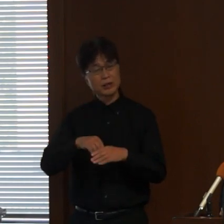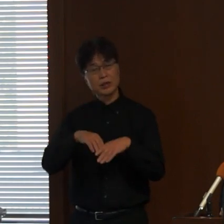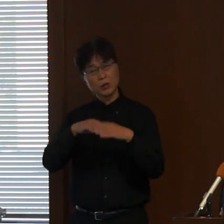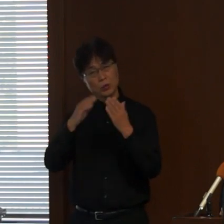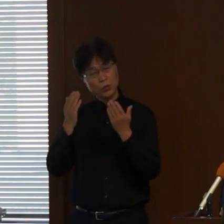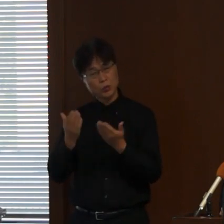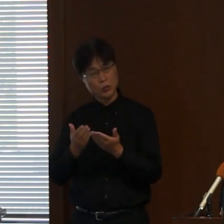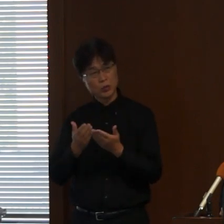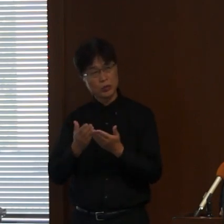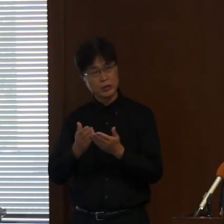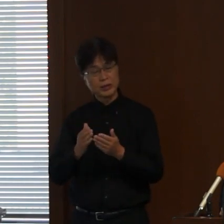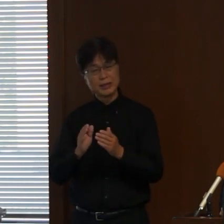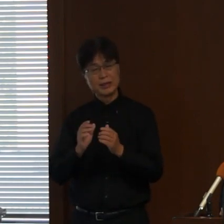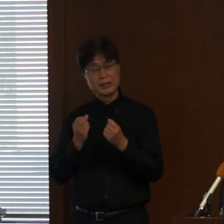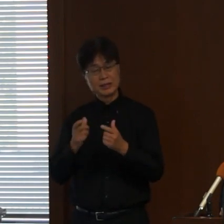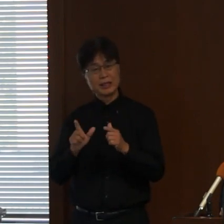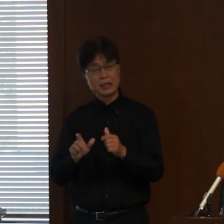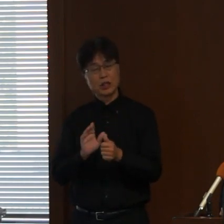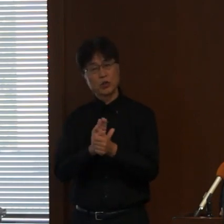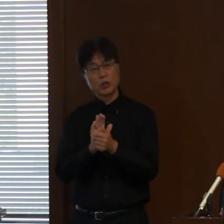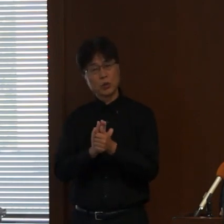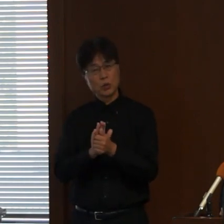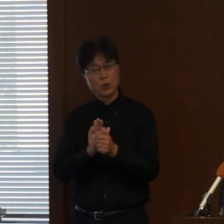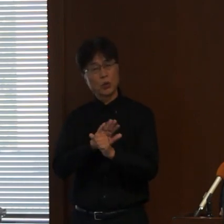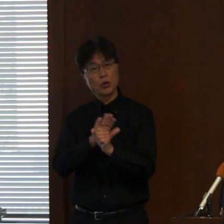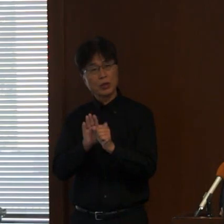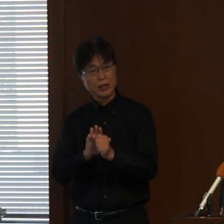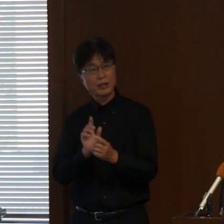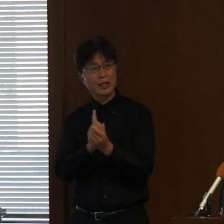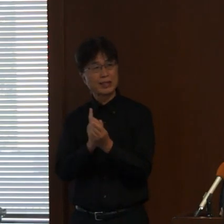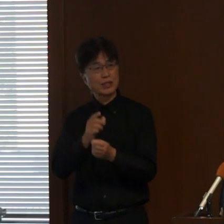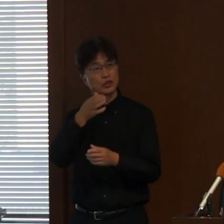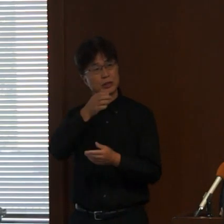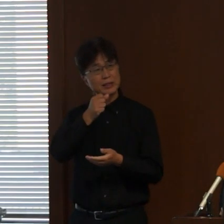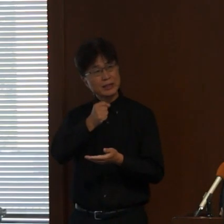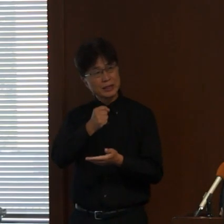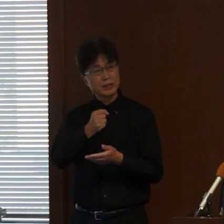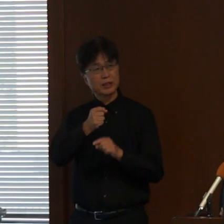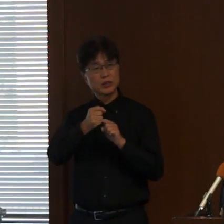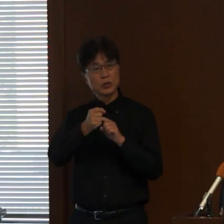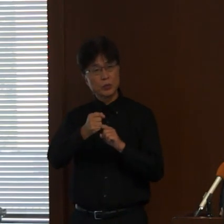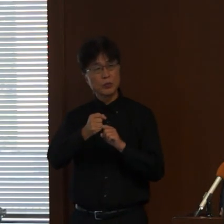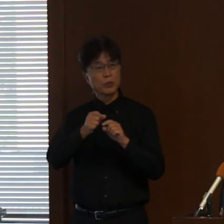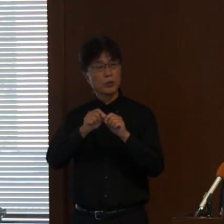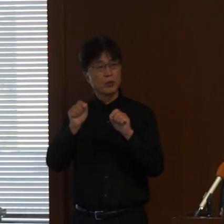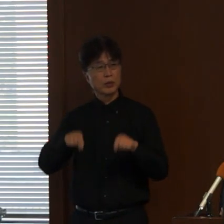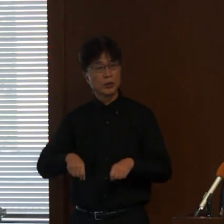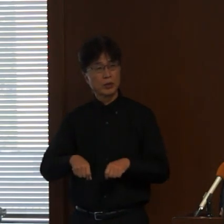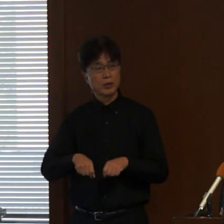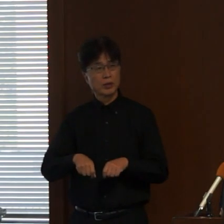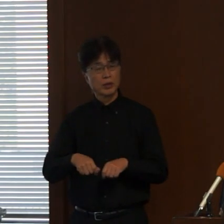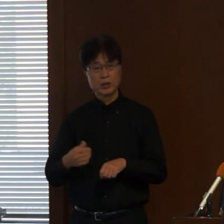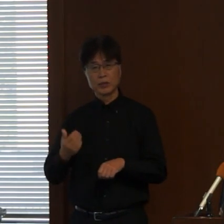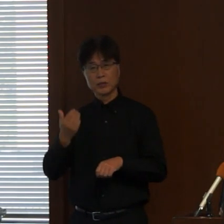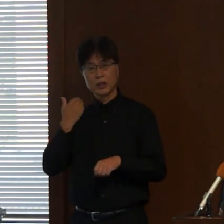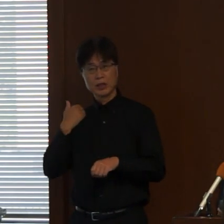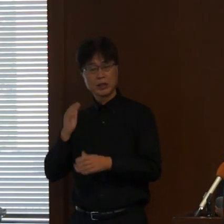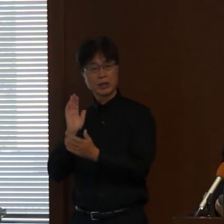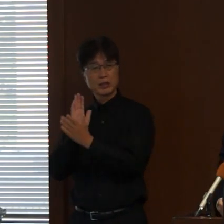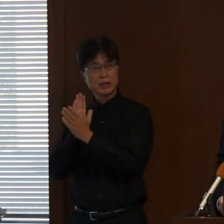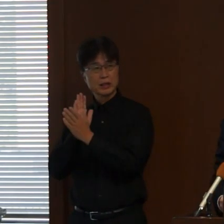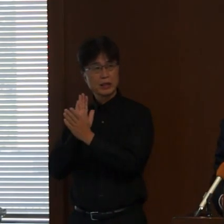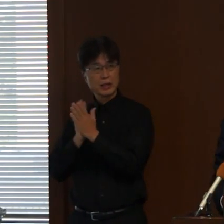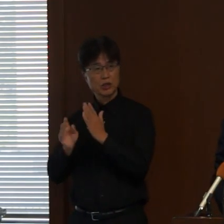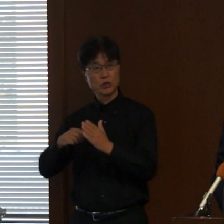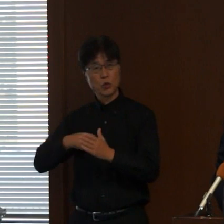めています新型コロナ対策資金についてなんですけれども、これはだいぶ早くから県の独自